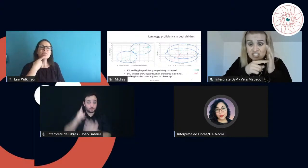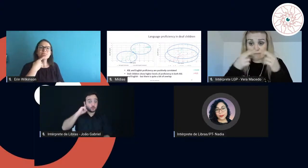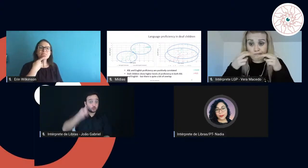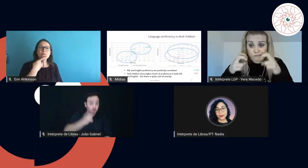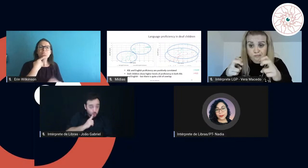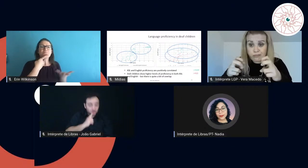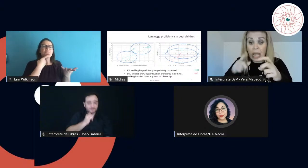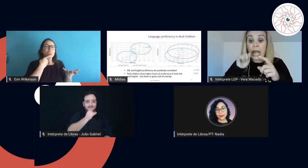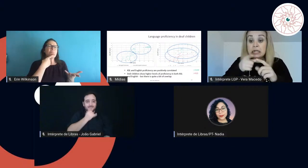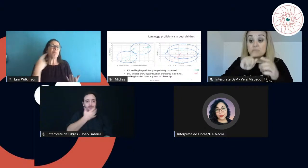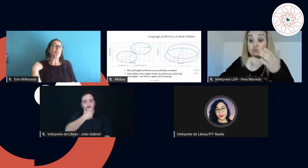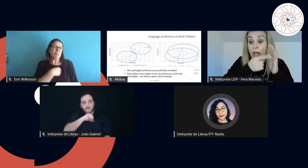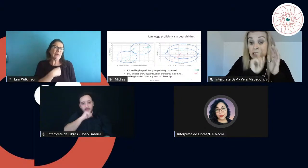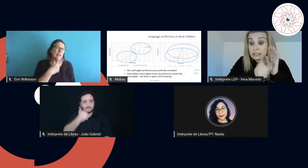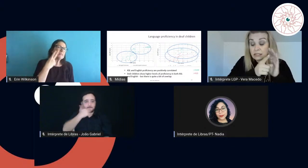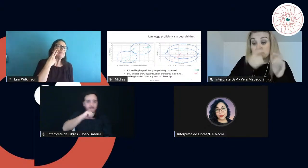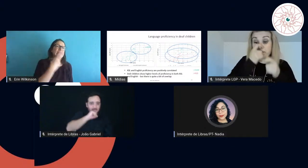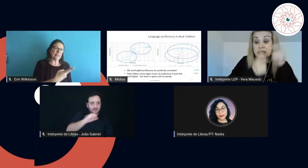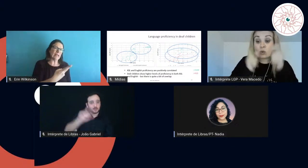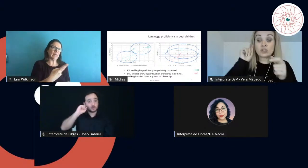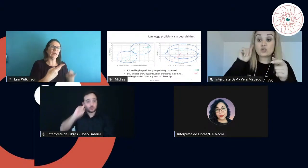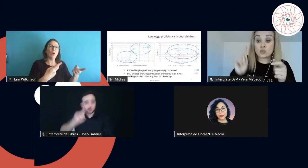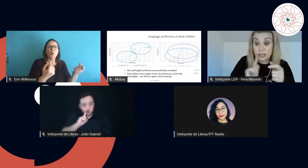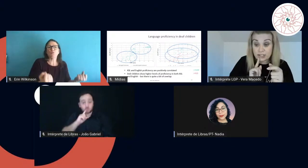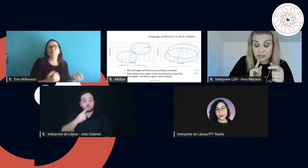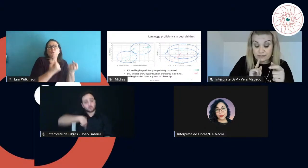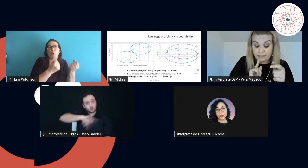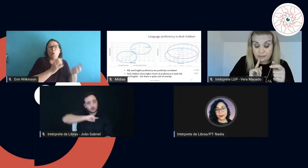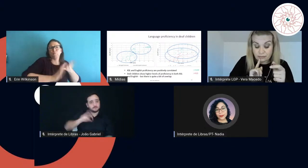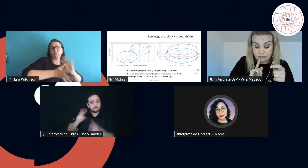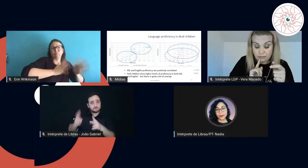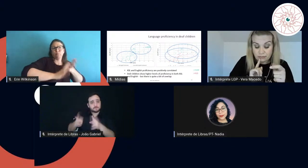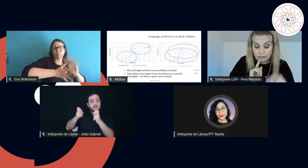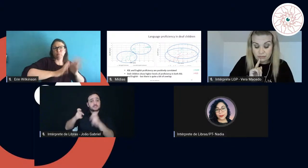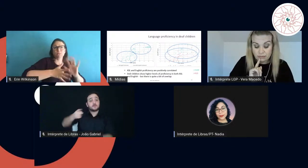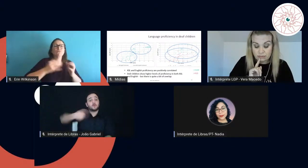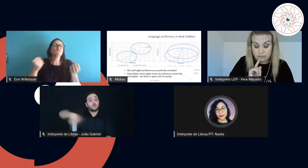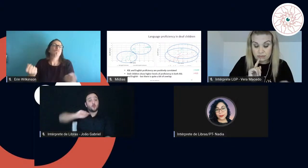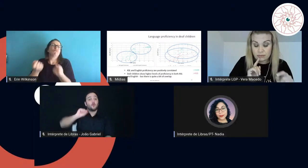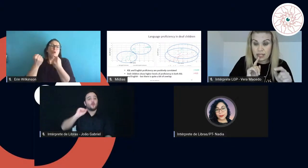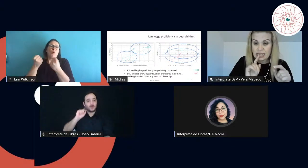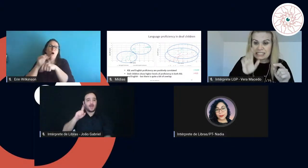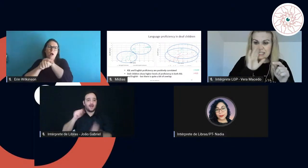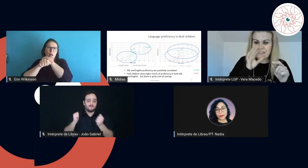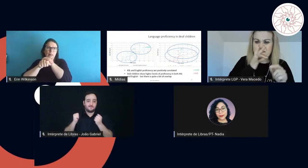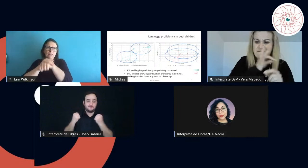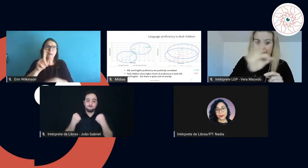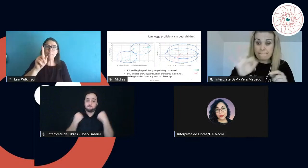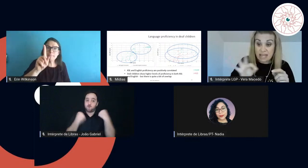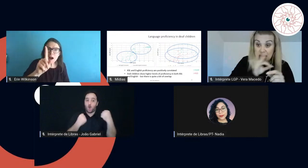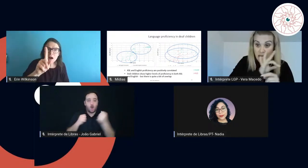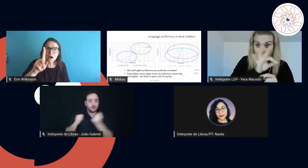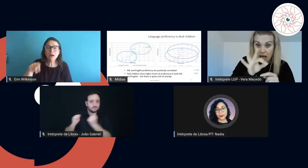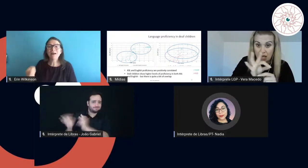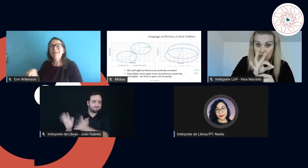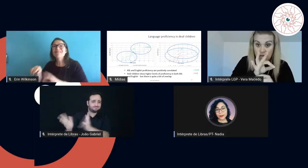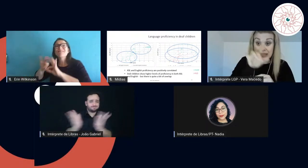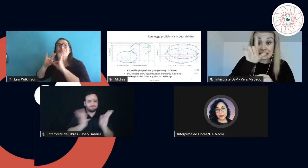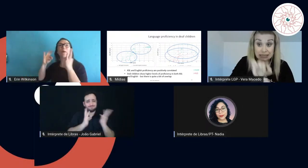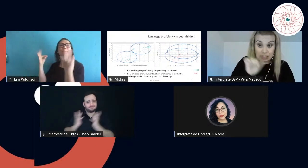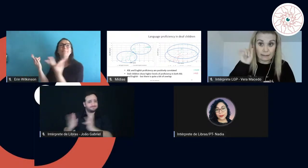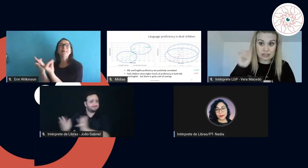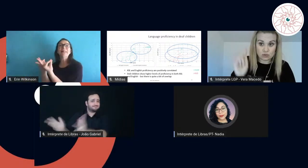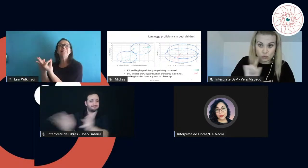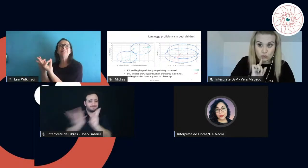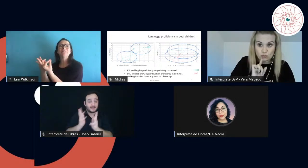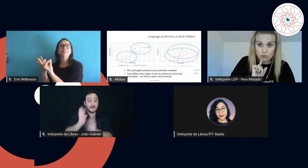de que nesse teste pessoas surdas oriundas de familiares também